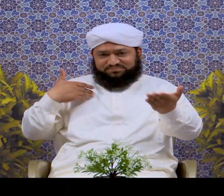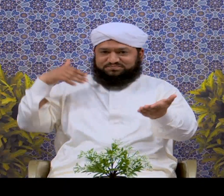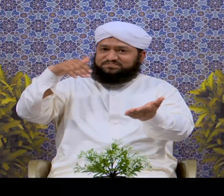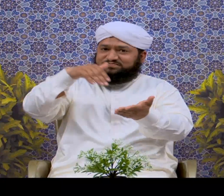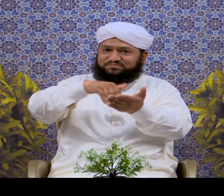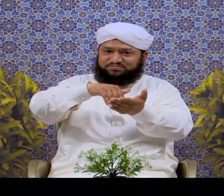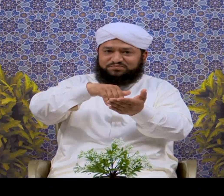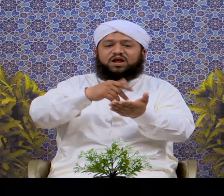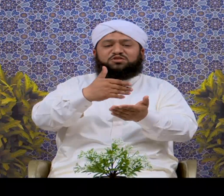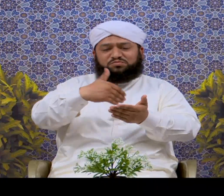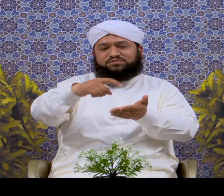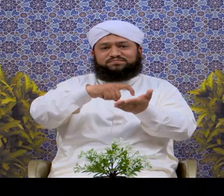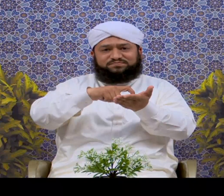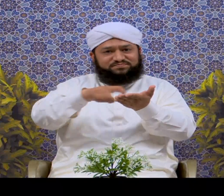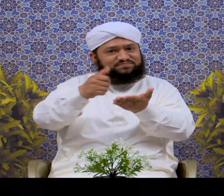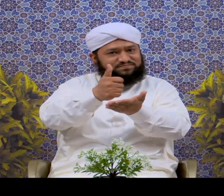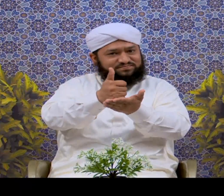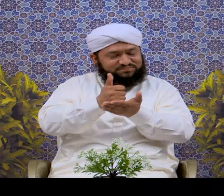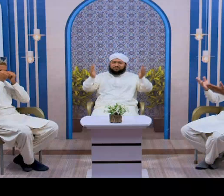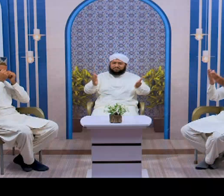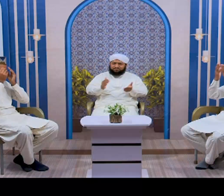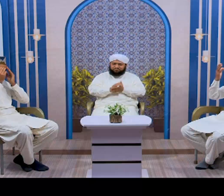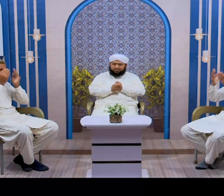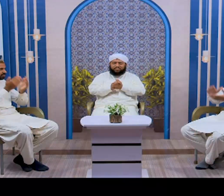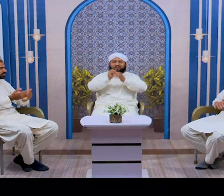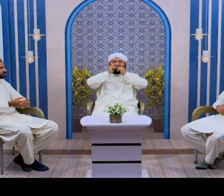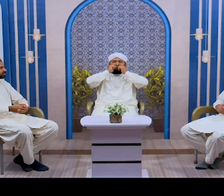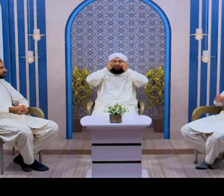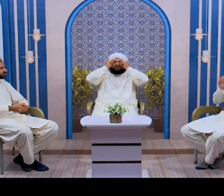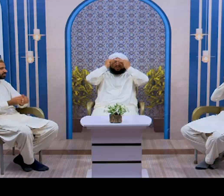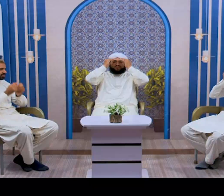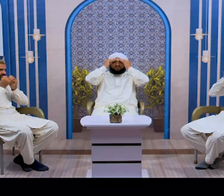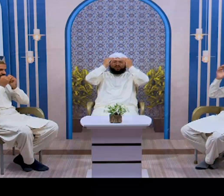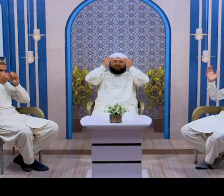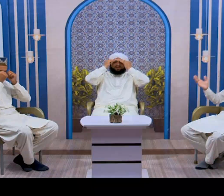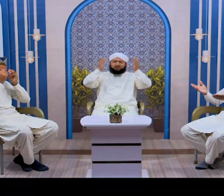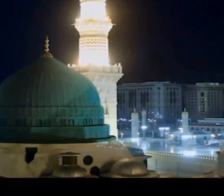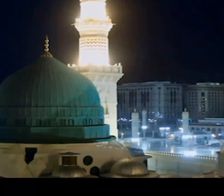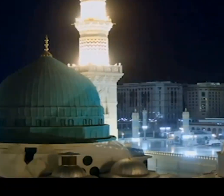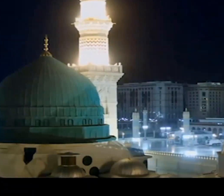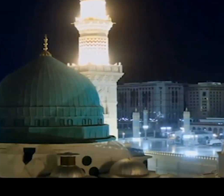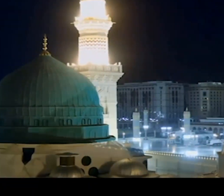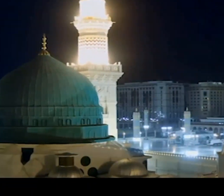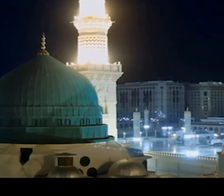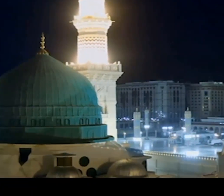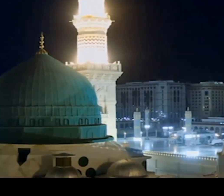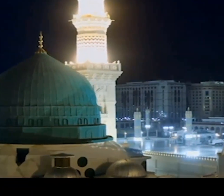گے، تب تک کے لیے اجازت دیجیے۔ صلو علی الحبیب صلی اللہ علی محمد صلی اللہ